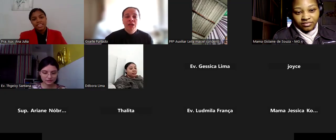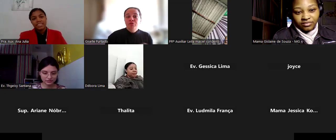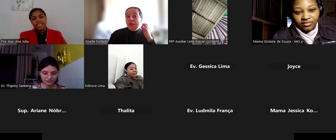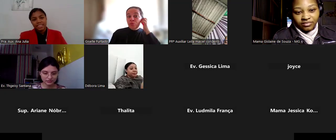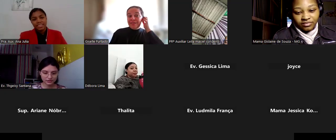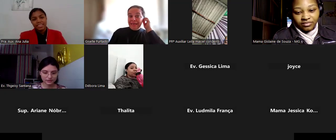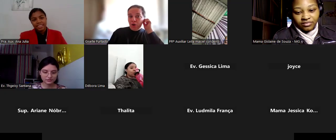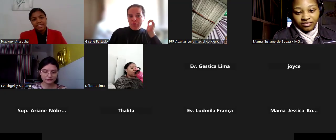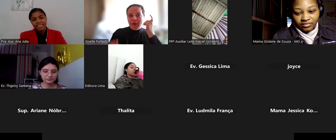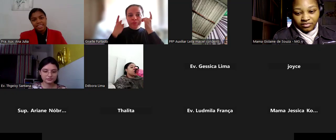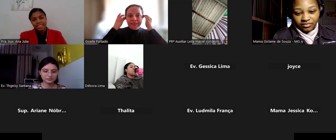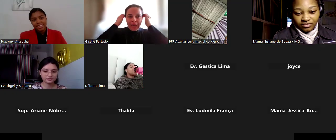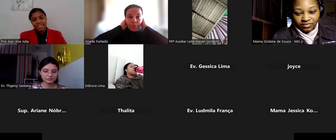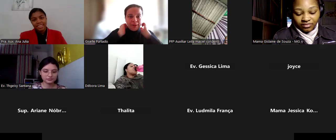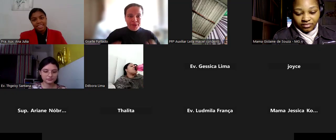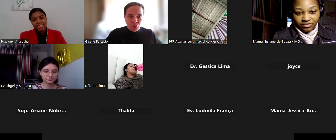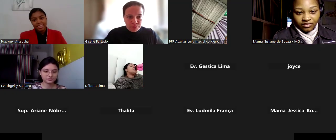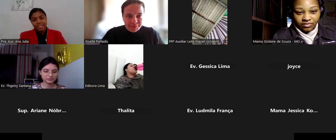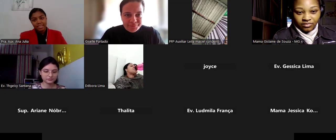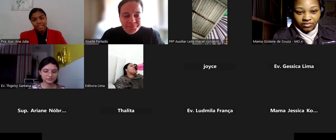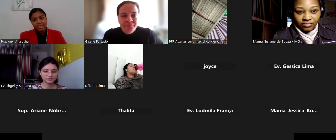Eu tenho um Sim. sinal, que é um sinal para a pergunta.